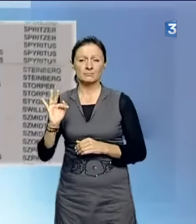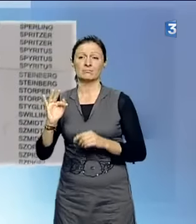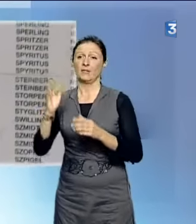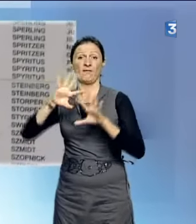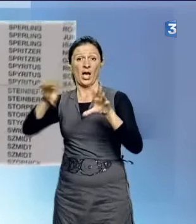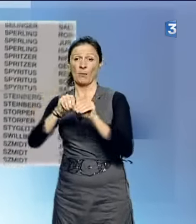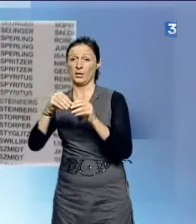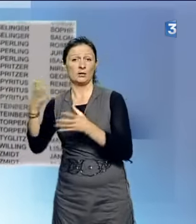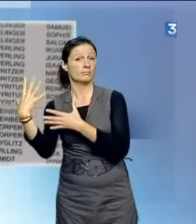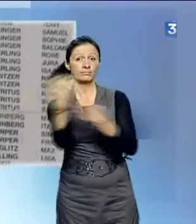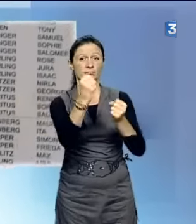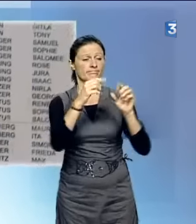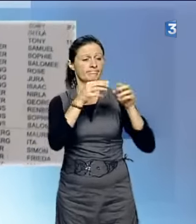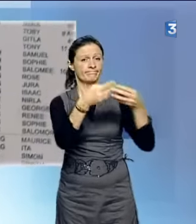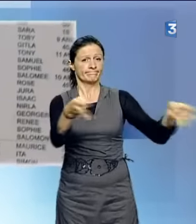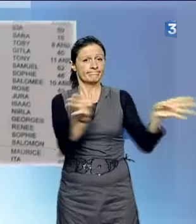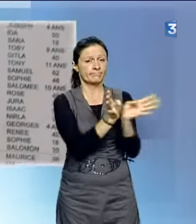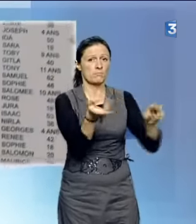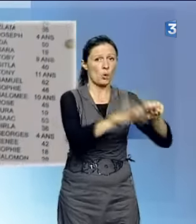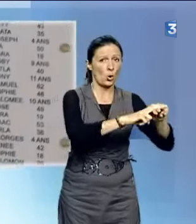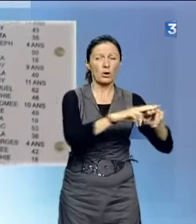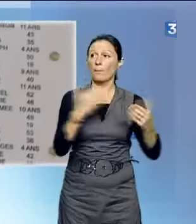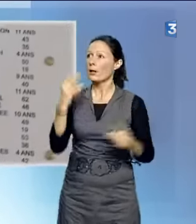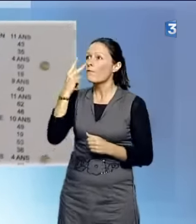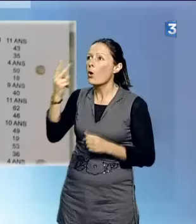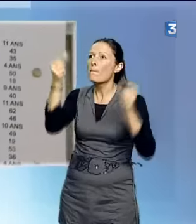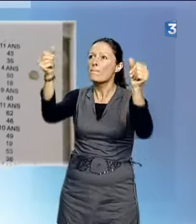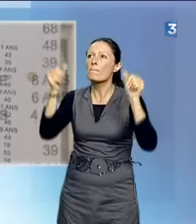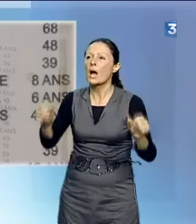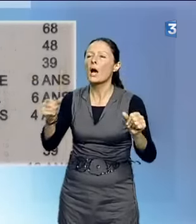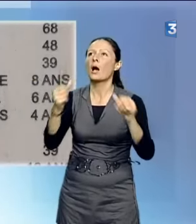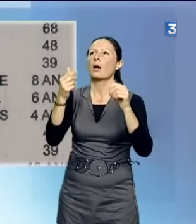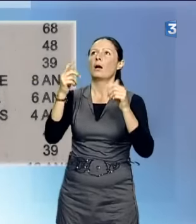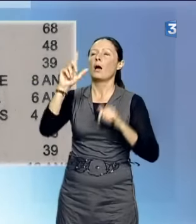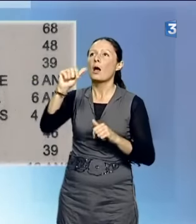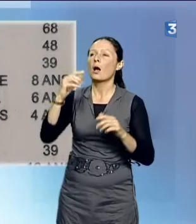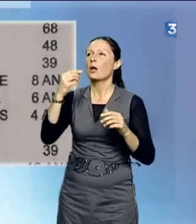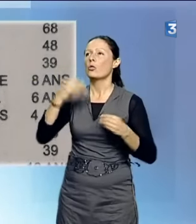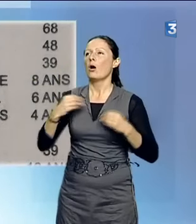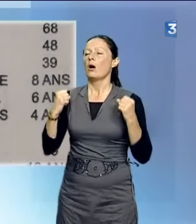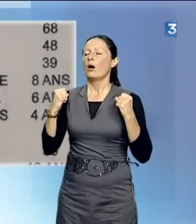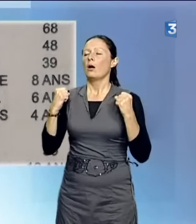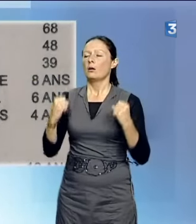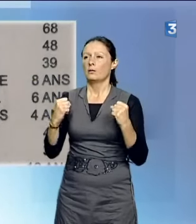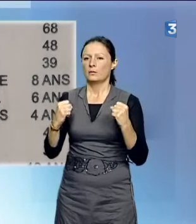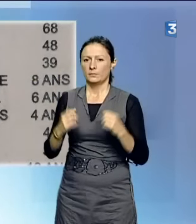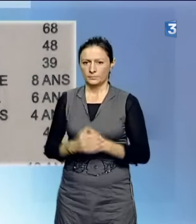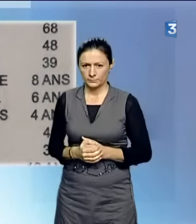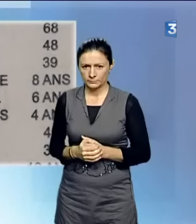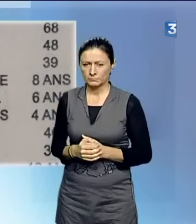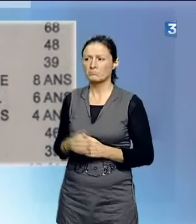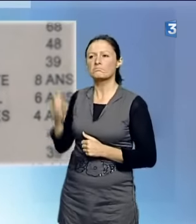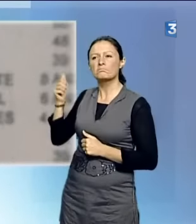est une victoire. Cette plaque à Angoulême, avec le nom de mes parents, de mes frères, de mes